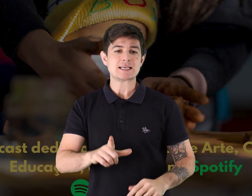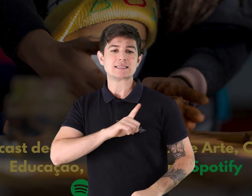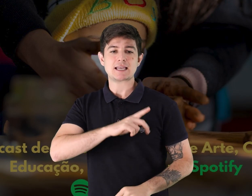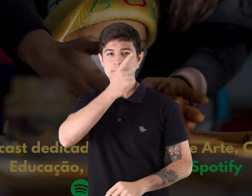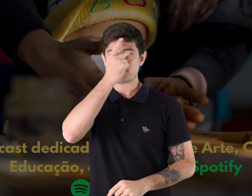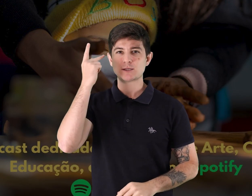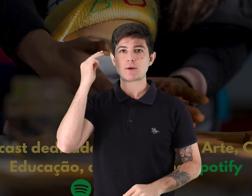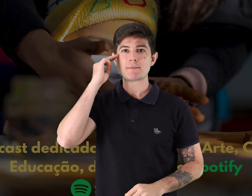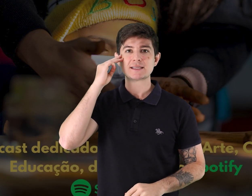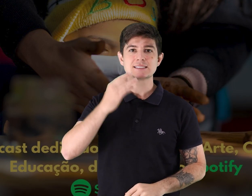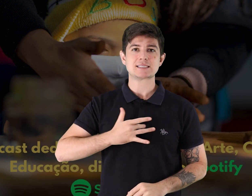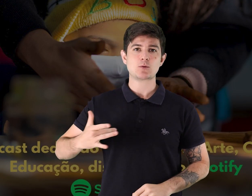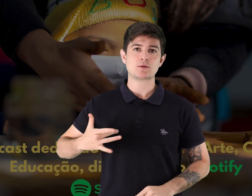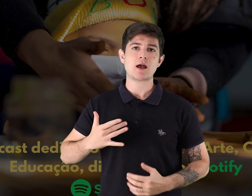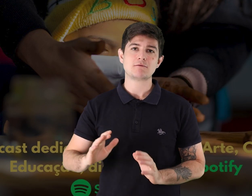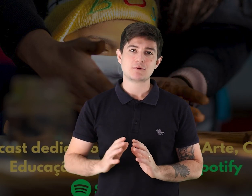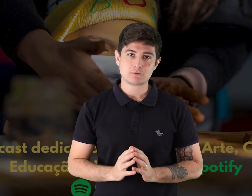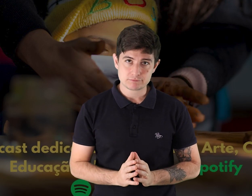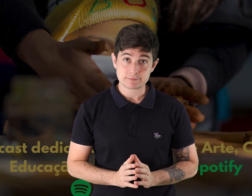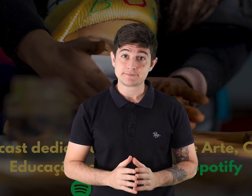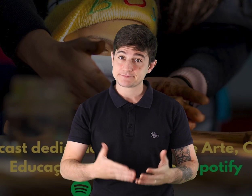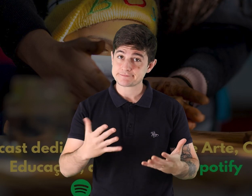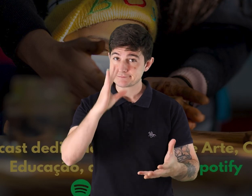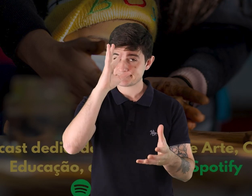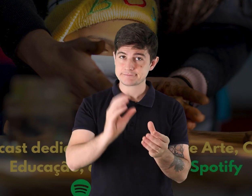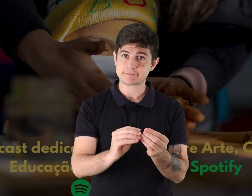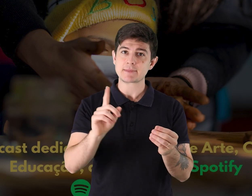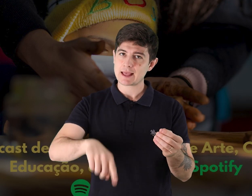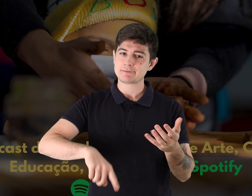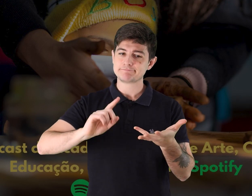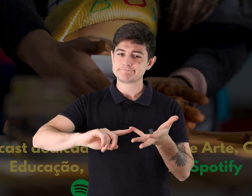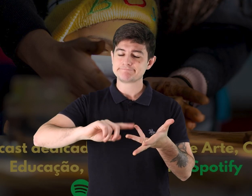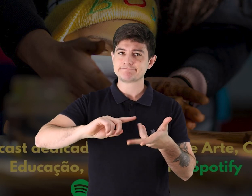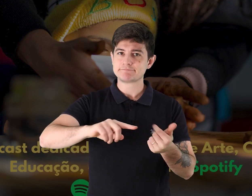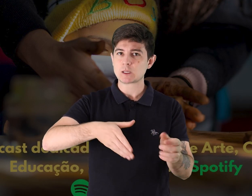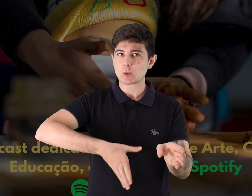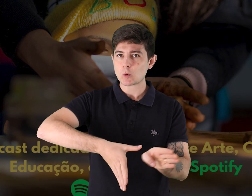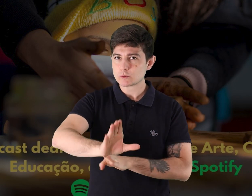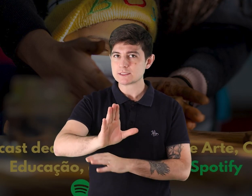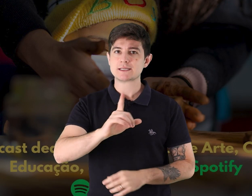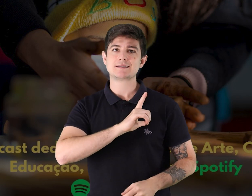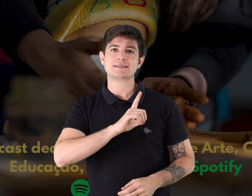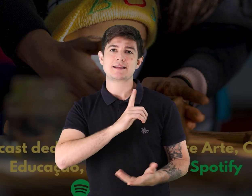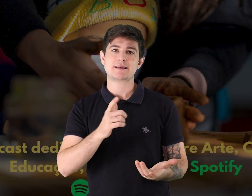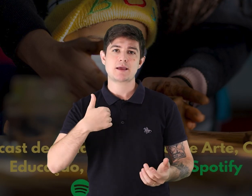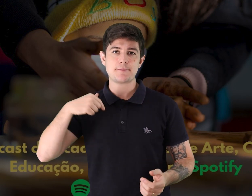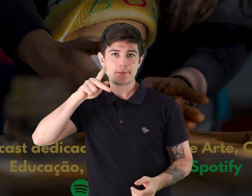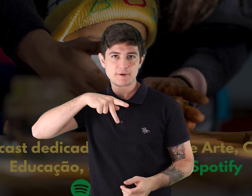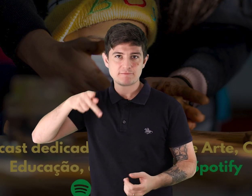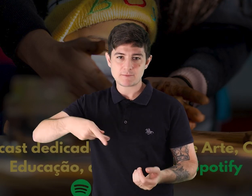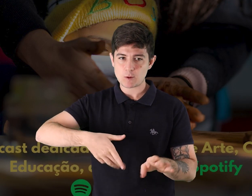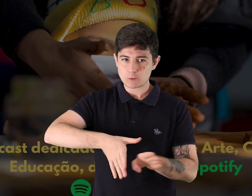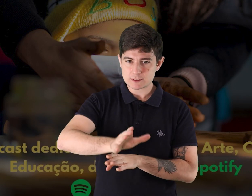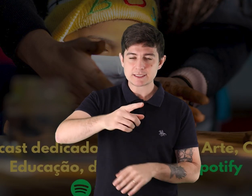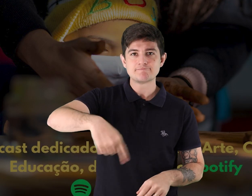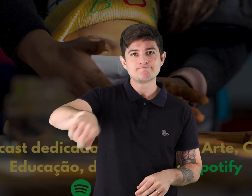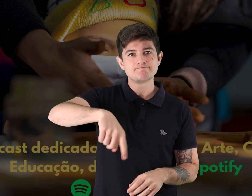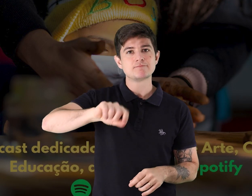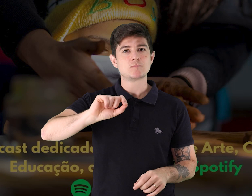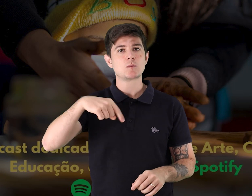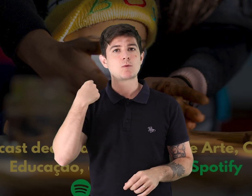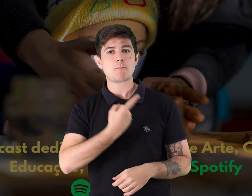têm pessoas com mentes saudáveis. Então, esses são os conselhos,